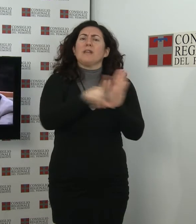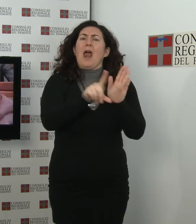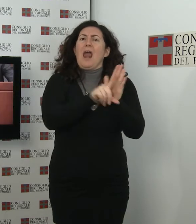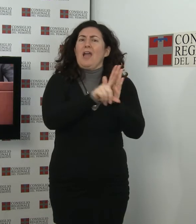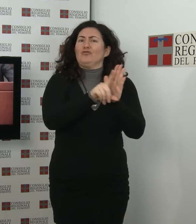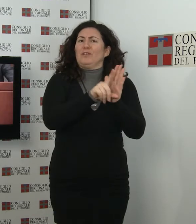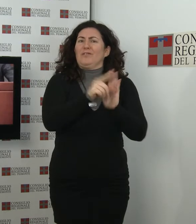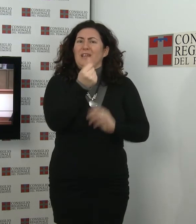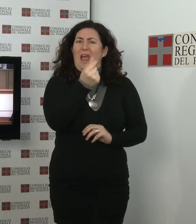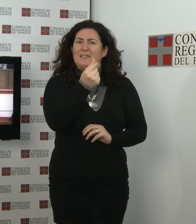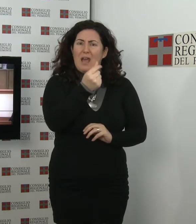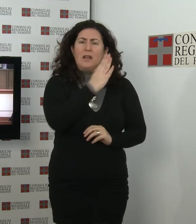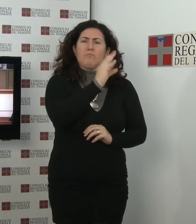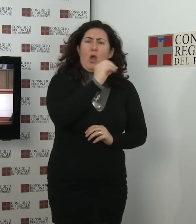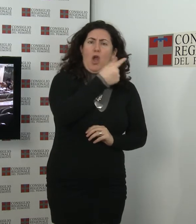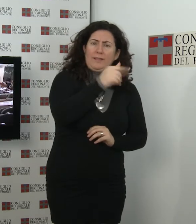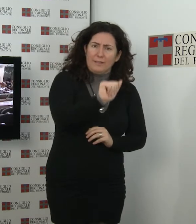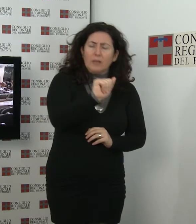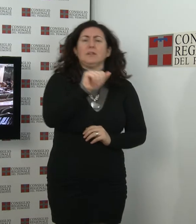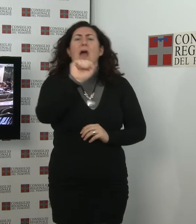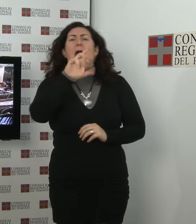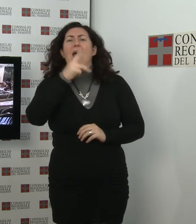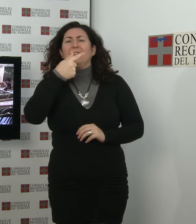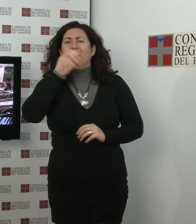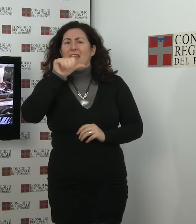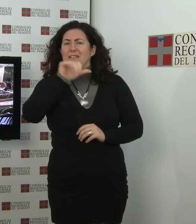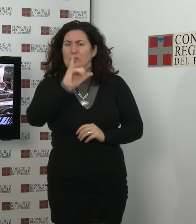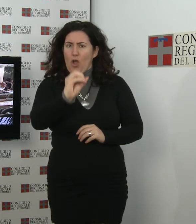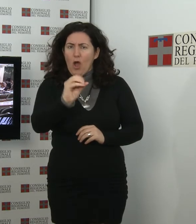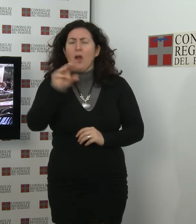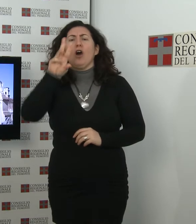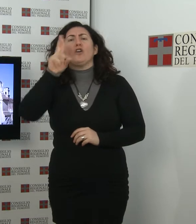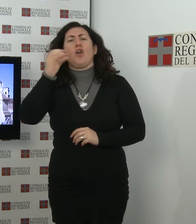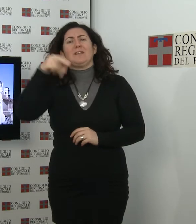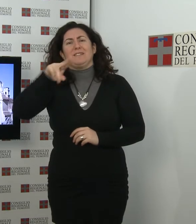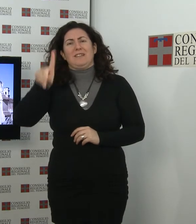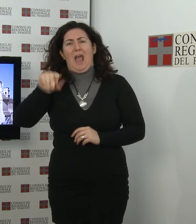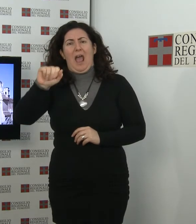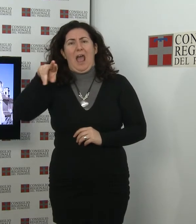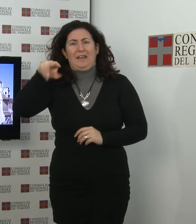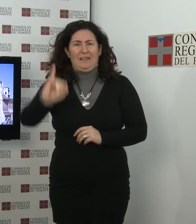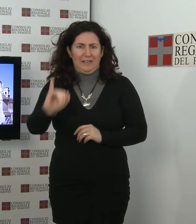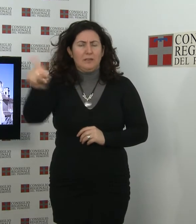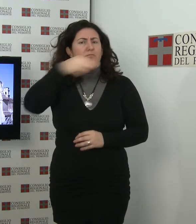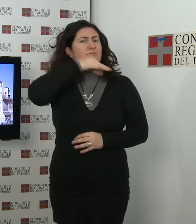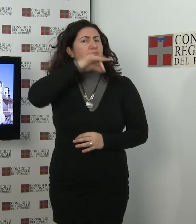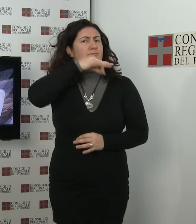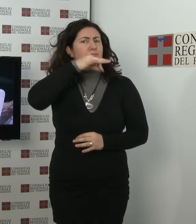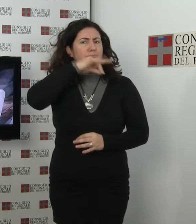Botta, Eleonora Artesio e Wilmer Ronzani relatori in aula. Il testo è limitato alle disposizioni che appaiono indifferibili e urgenti. Nei